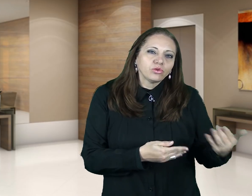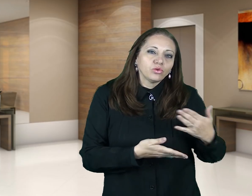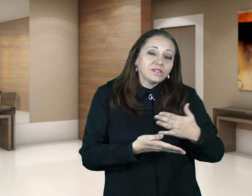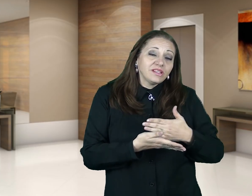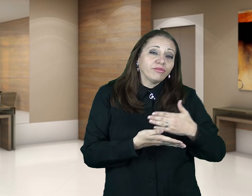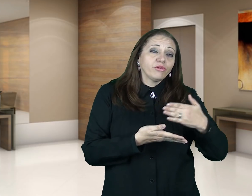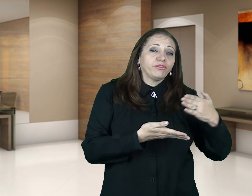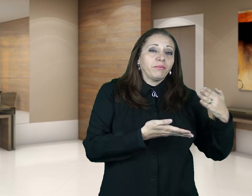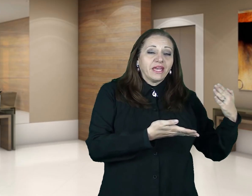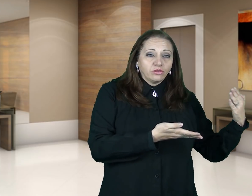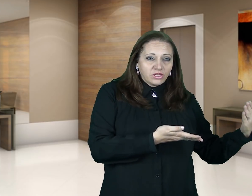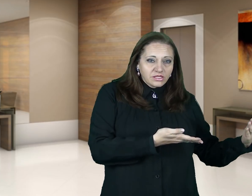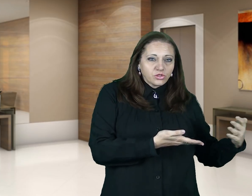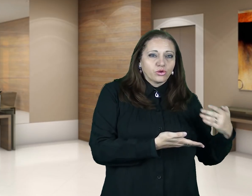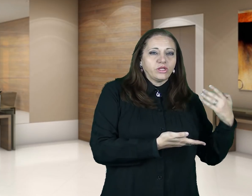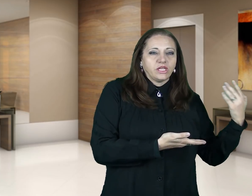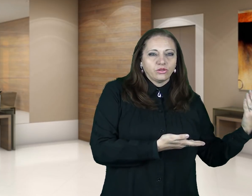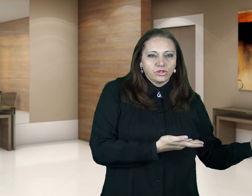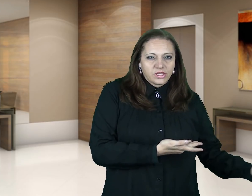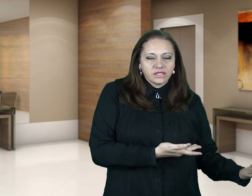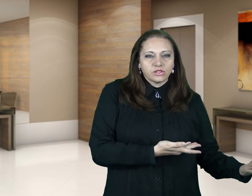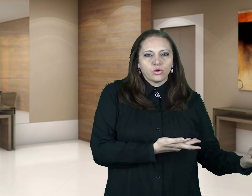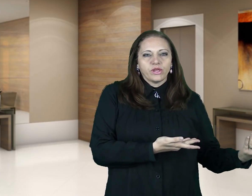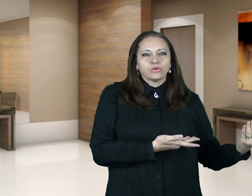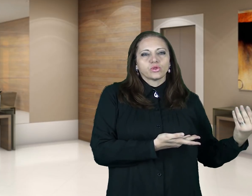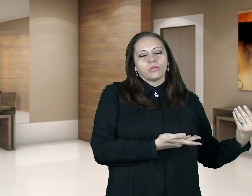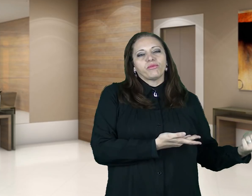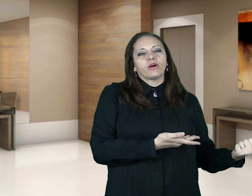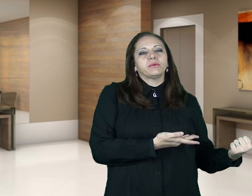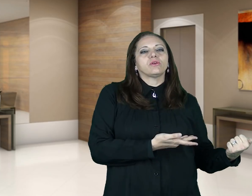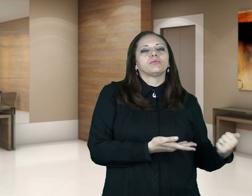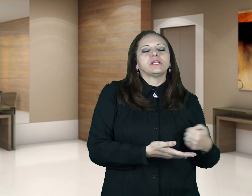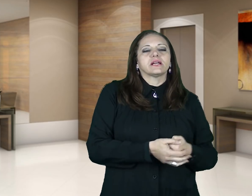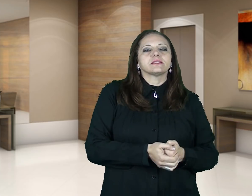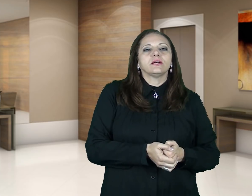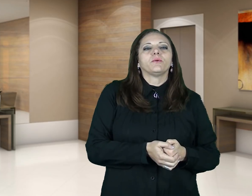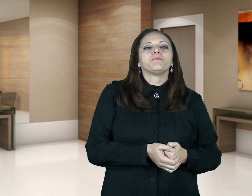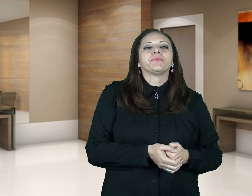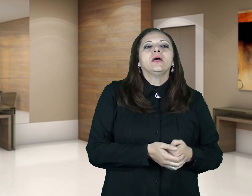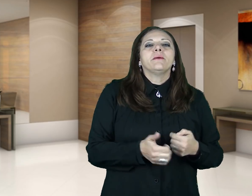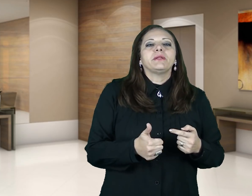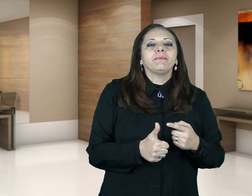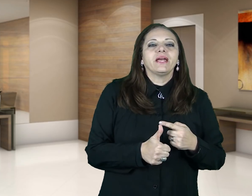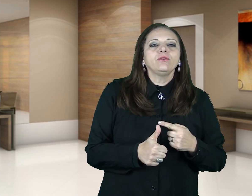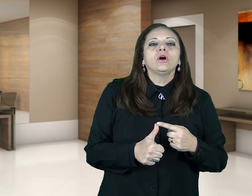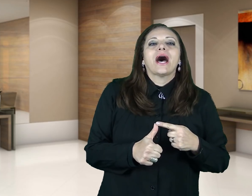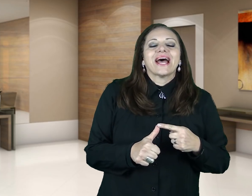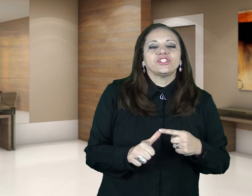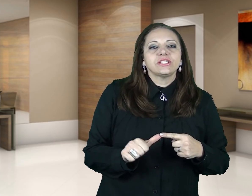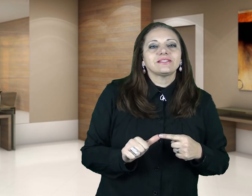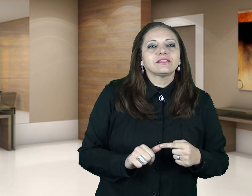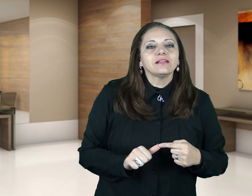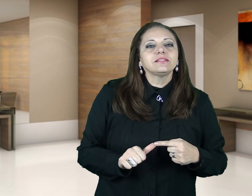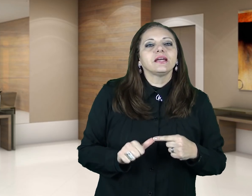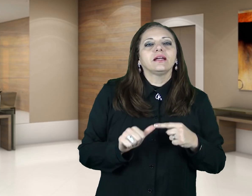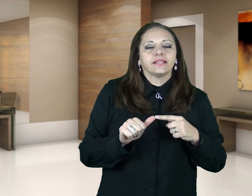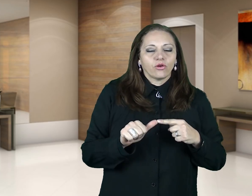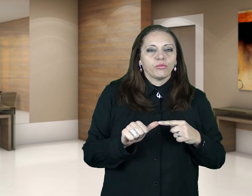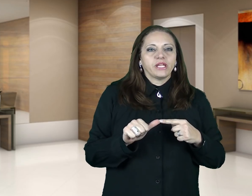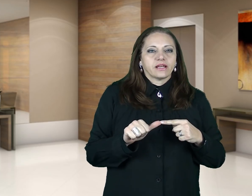do desenvolvimento desses grunhidos, desses ruídos como forma de comunicação. Primeiro, a distância da